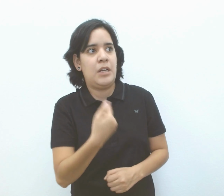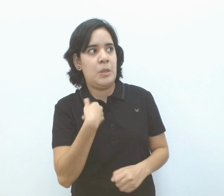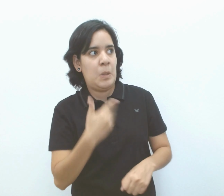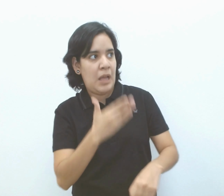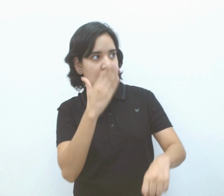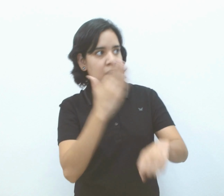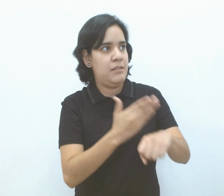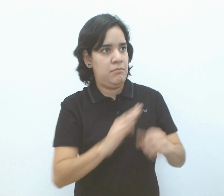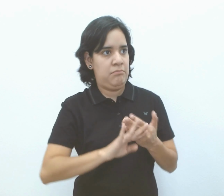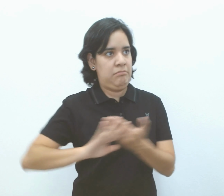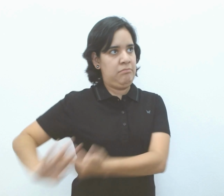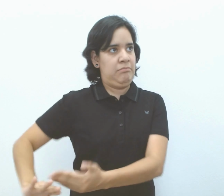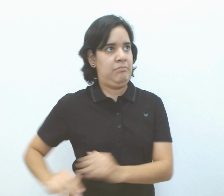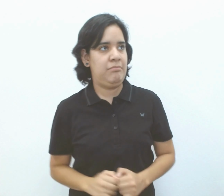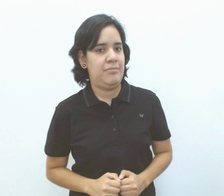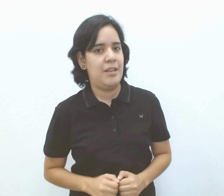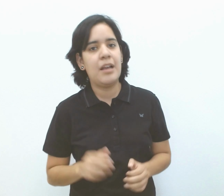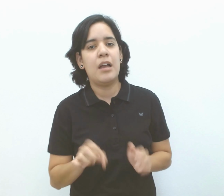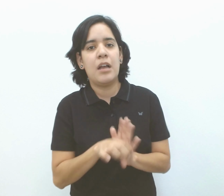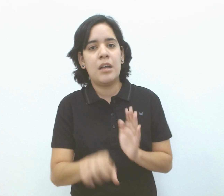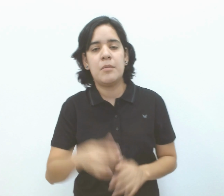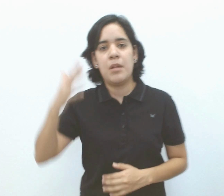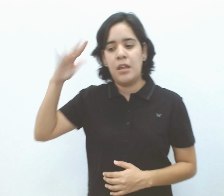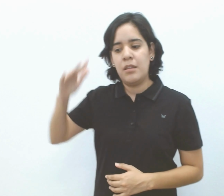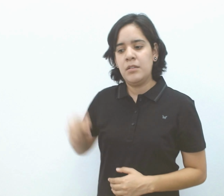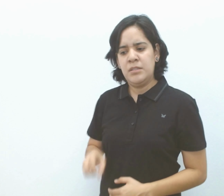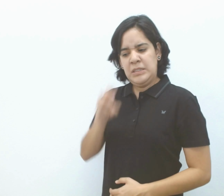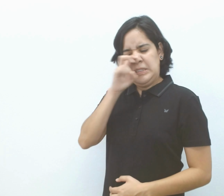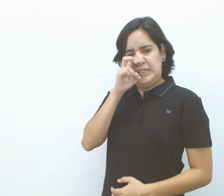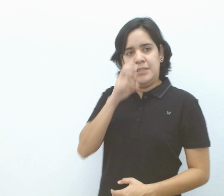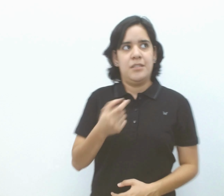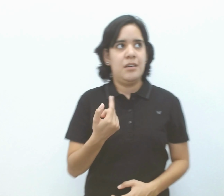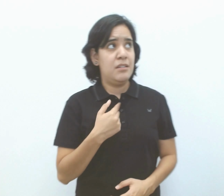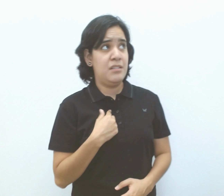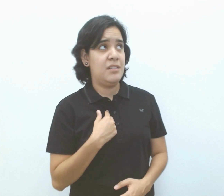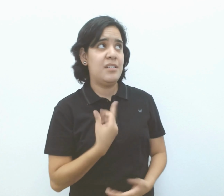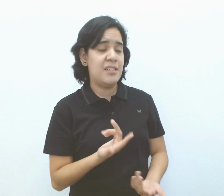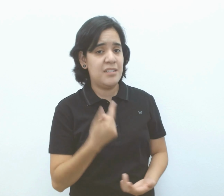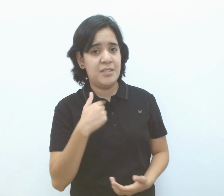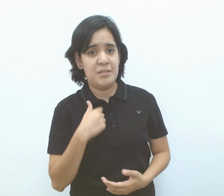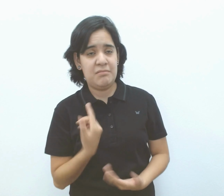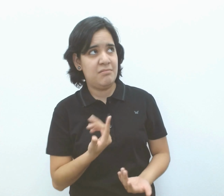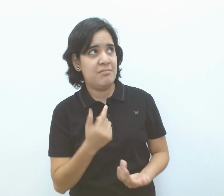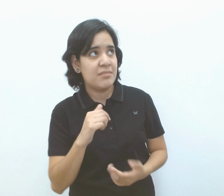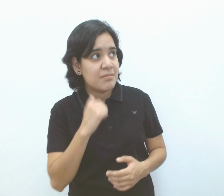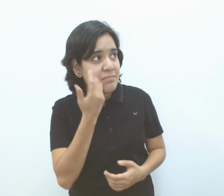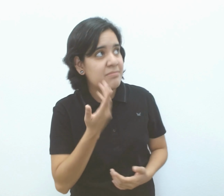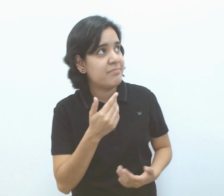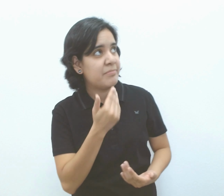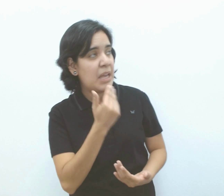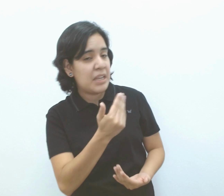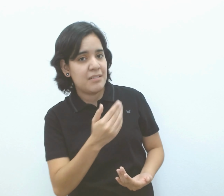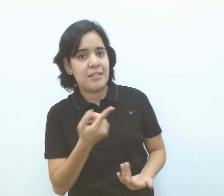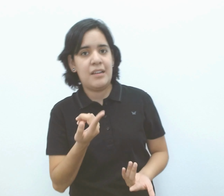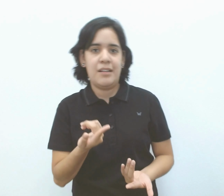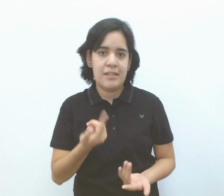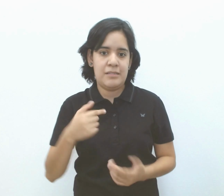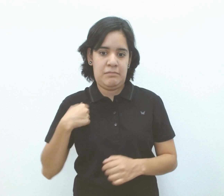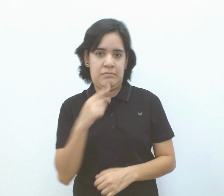de decepcionar al adulto que tanto aman y que tanto quieren proteger. Y es por eso que yo no soy muy partidaria de hablar de una edad en específico en donde